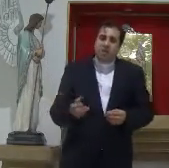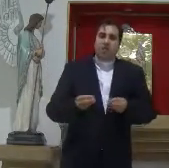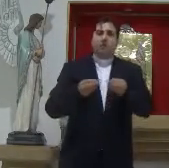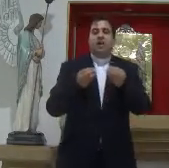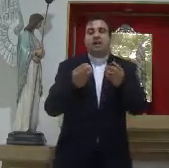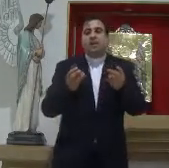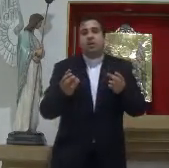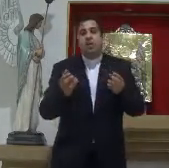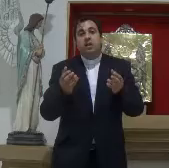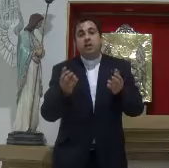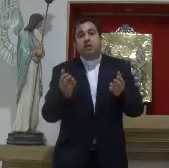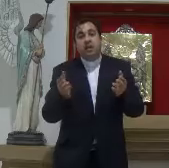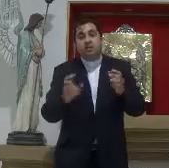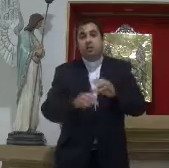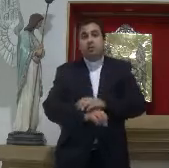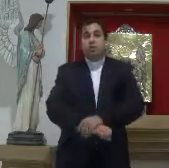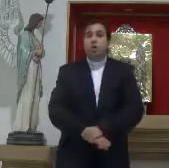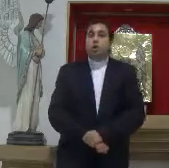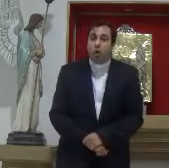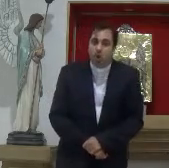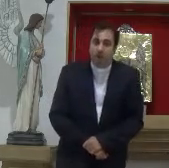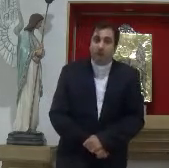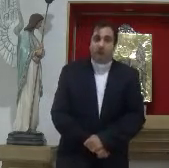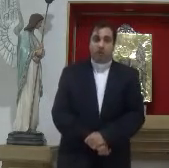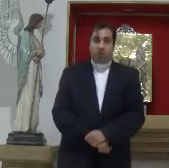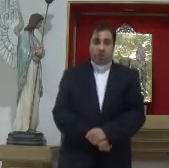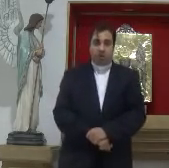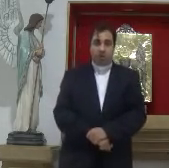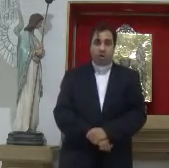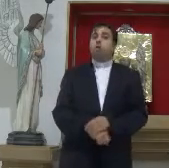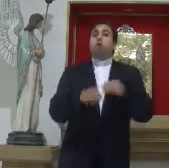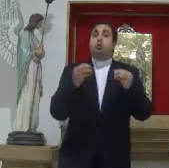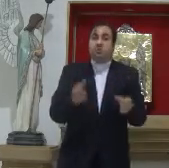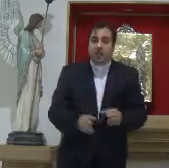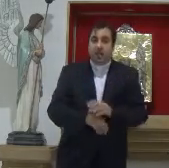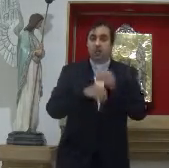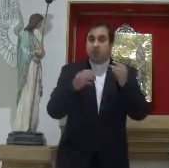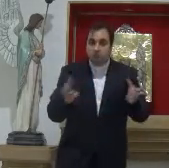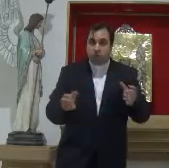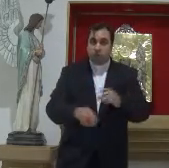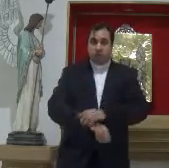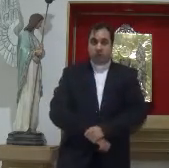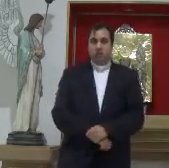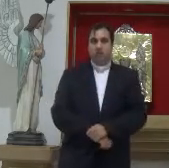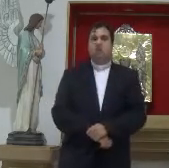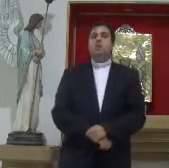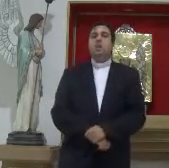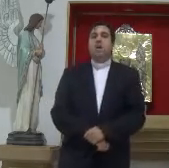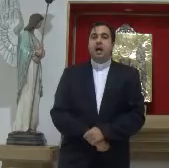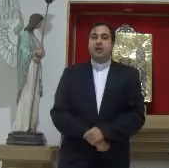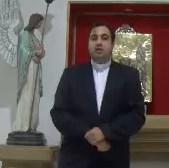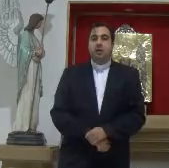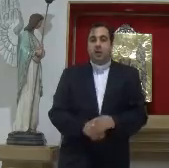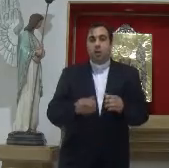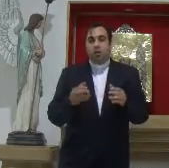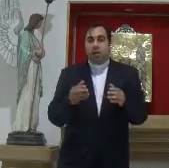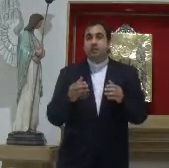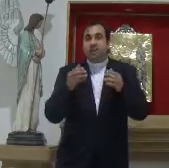porque tiene tantas cosas nos roban las bendiciones de dios tonterías minucias edad y cosas hasta